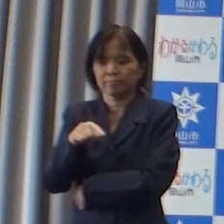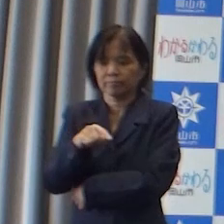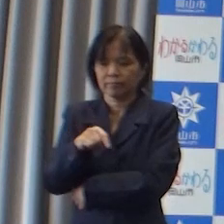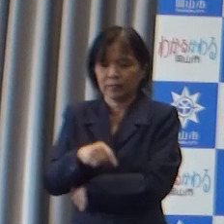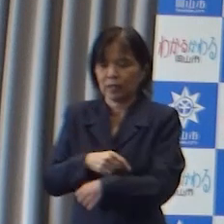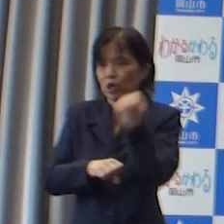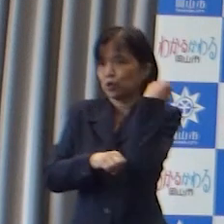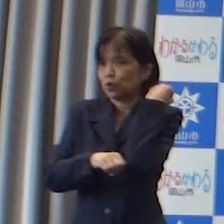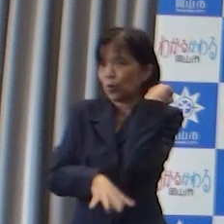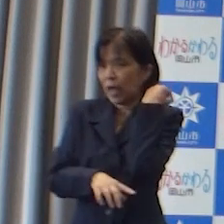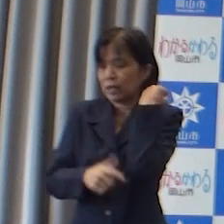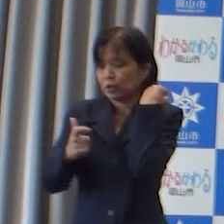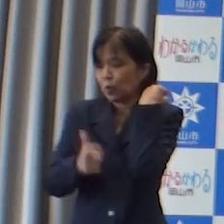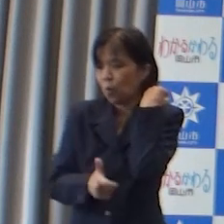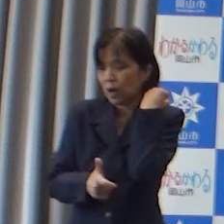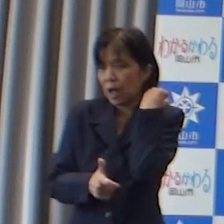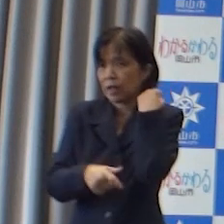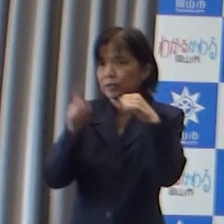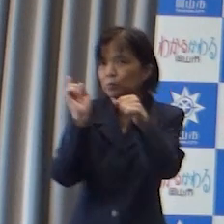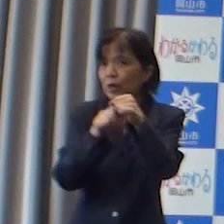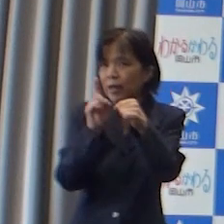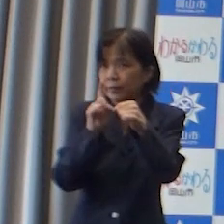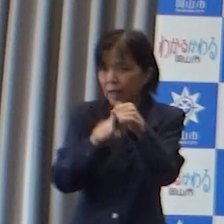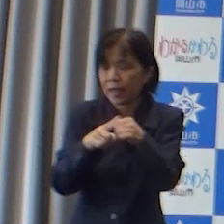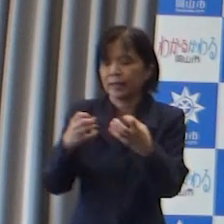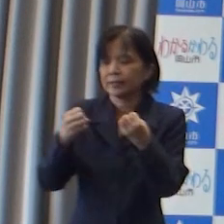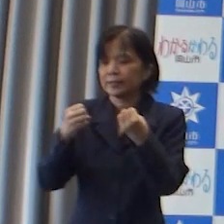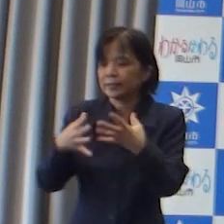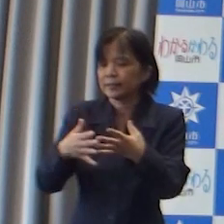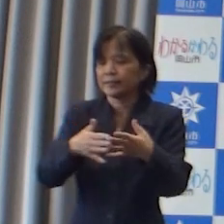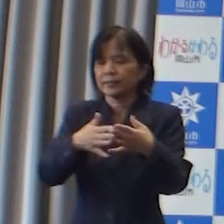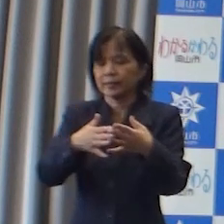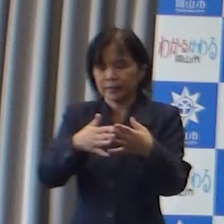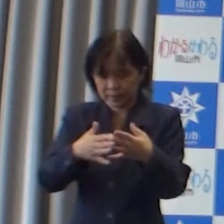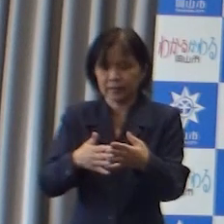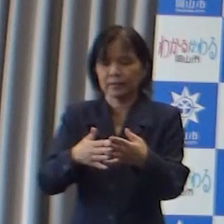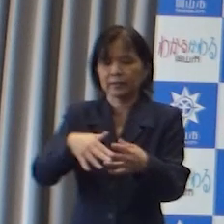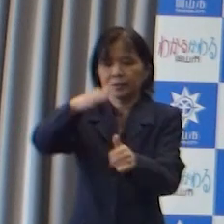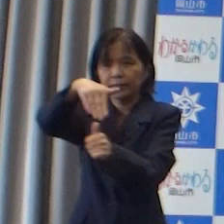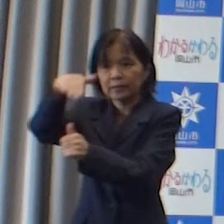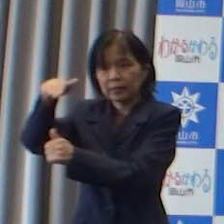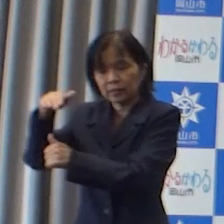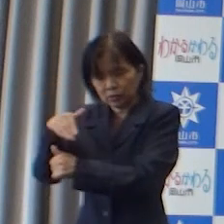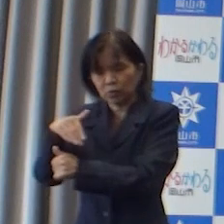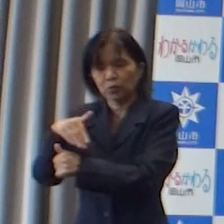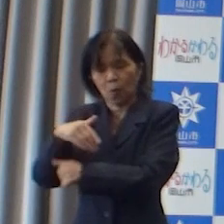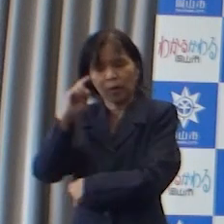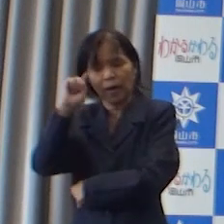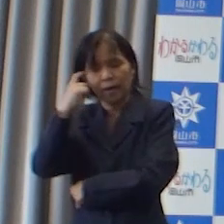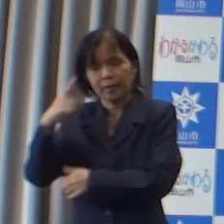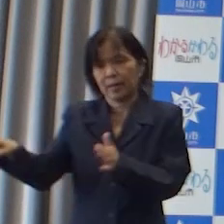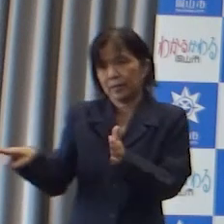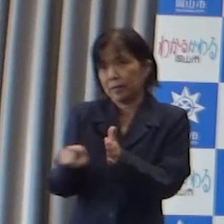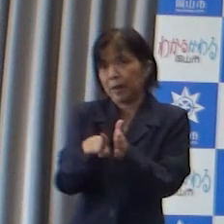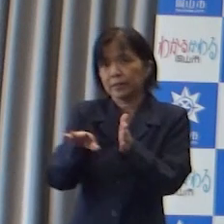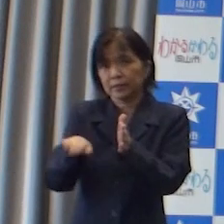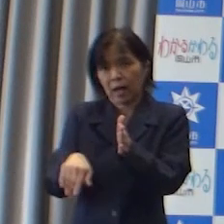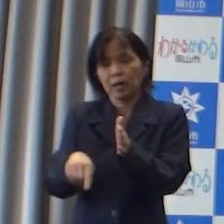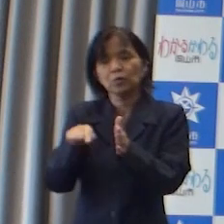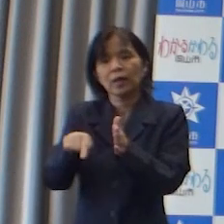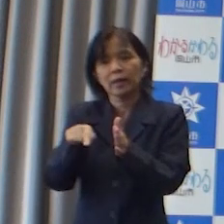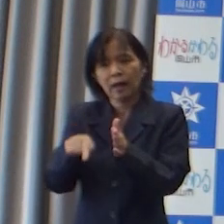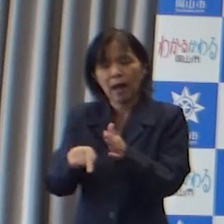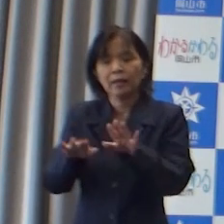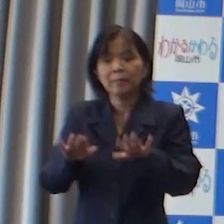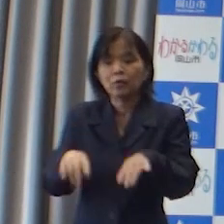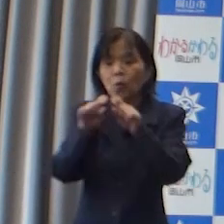点強化に向けた補助制度の新設など、さまざまなインセンティブを付与してきた。こうしたことが実